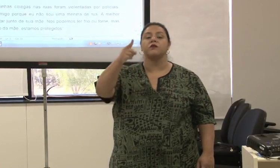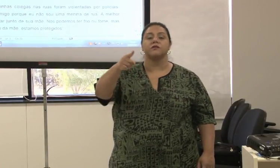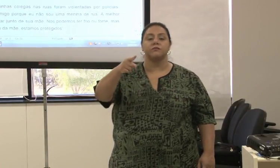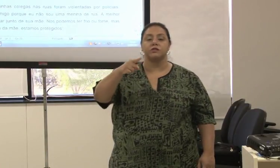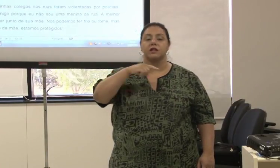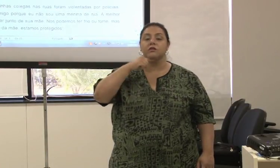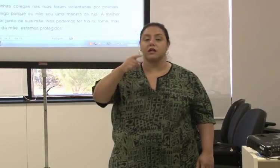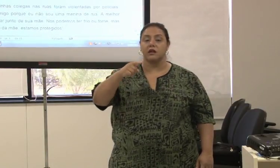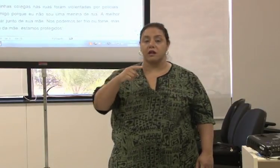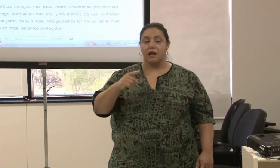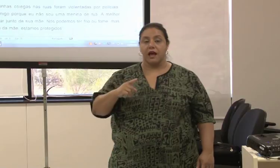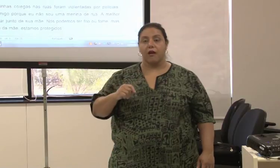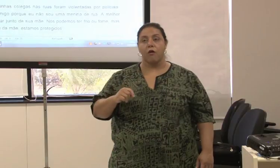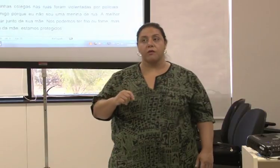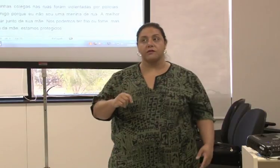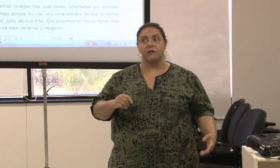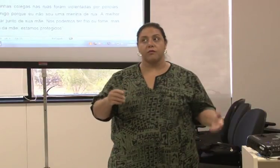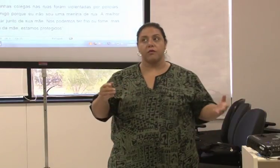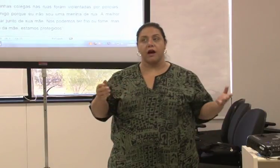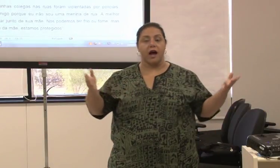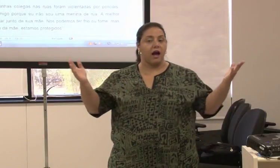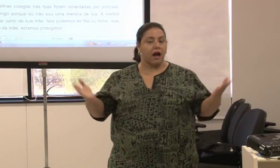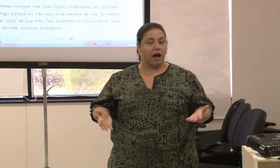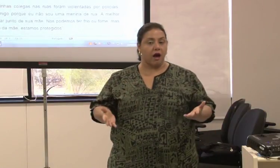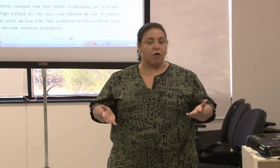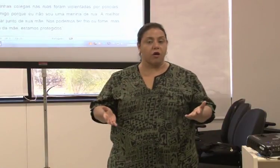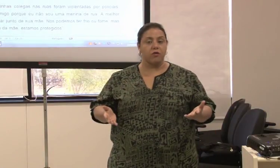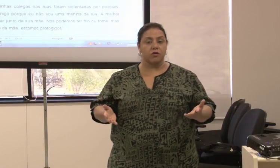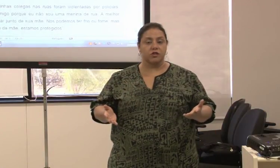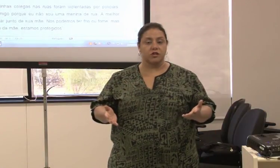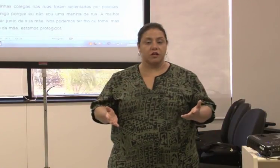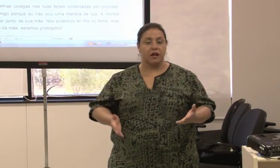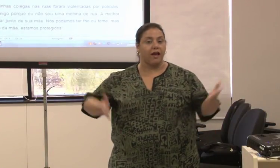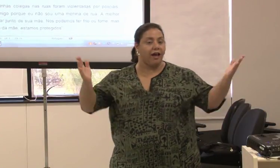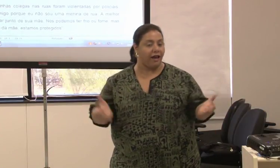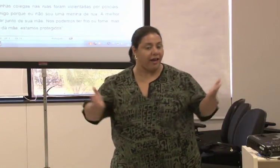fazer puxado aqui. É igual, por exemplo, agora e hoje.